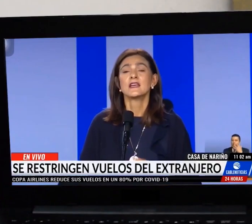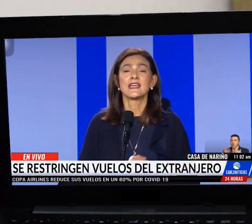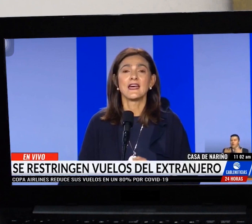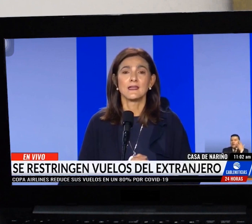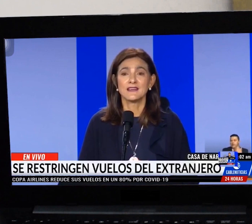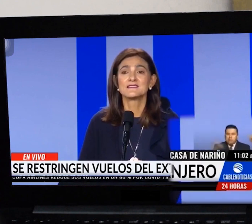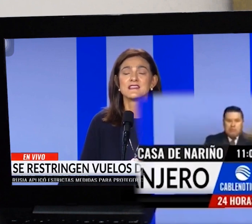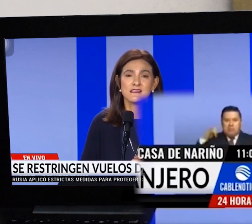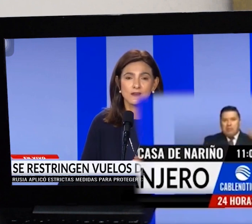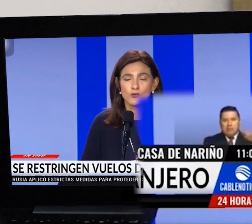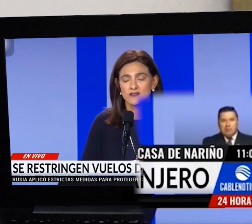video.